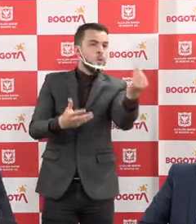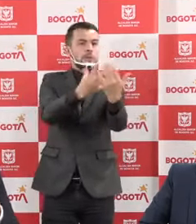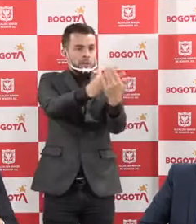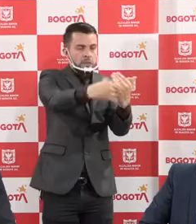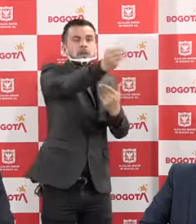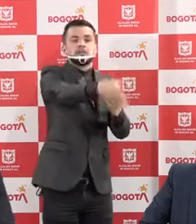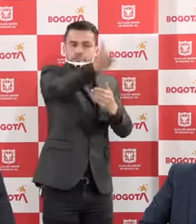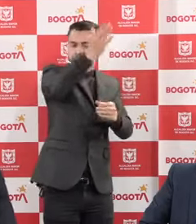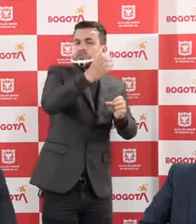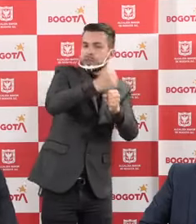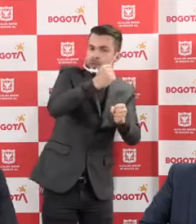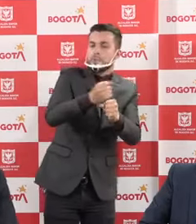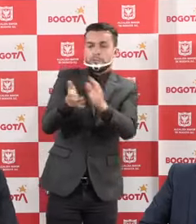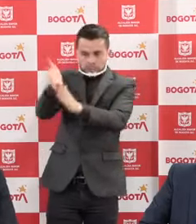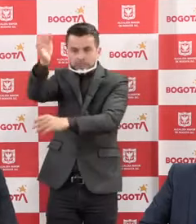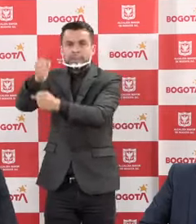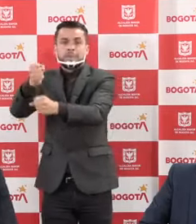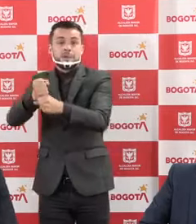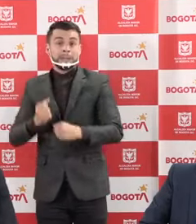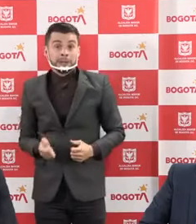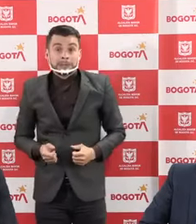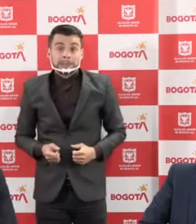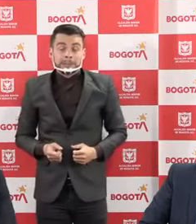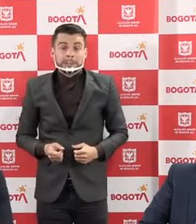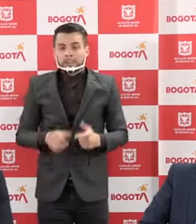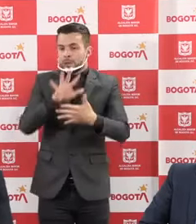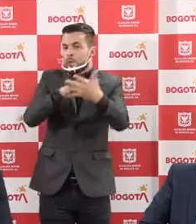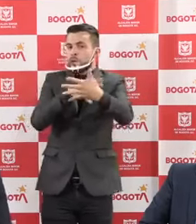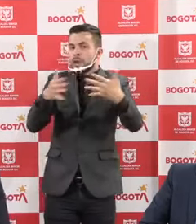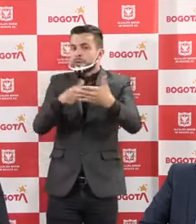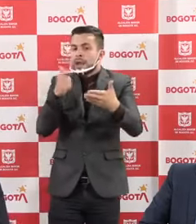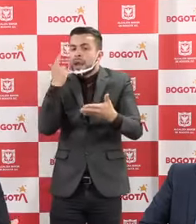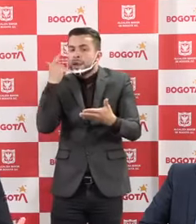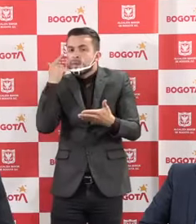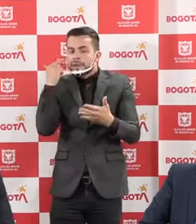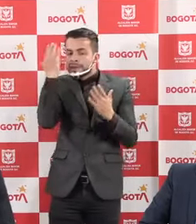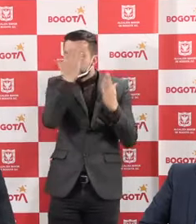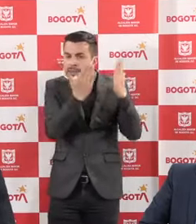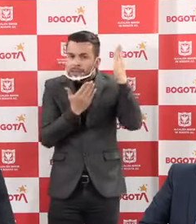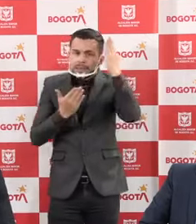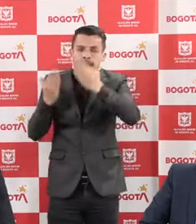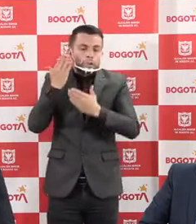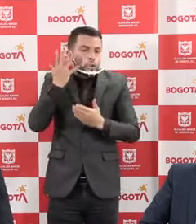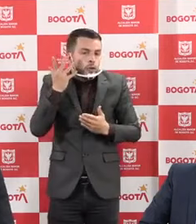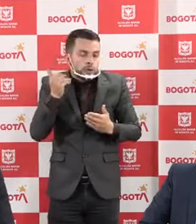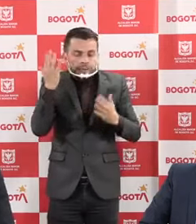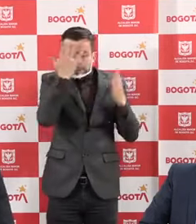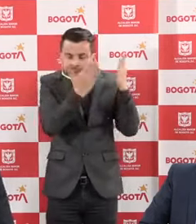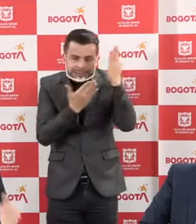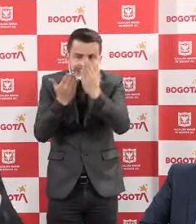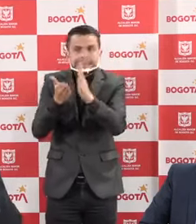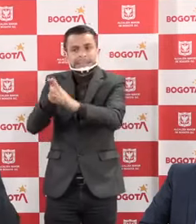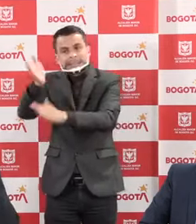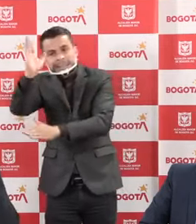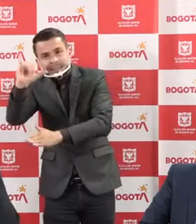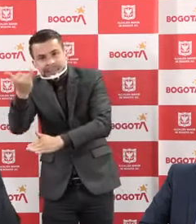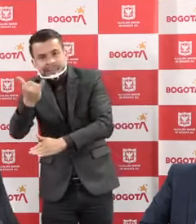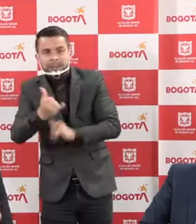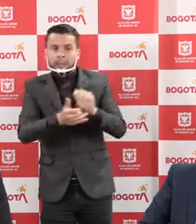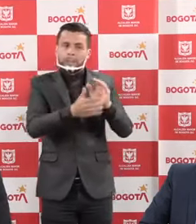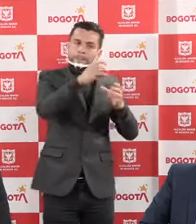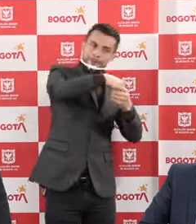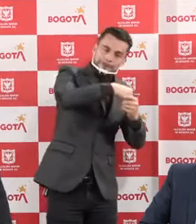autocuidado responsabilidad y ética para que todos puedan tener vida a vida productiva vida